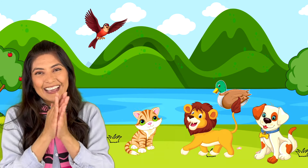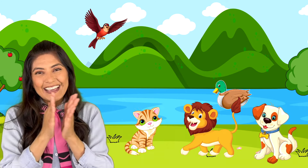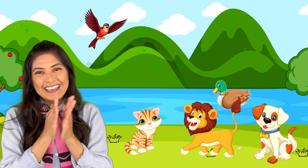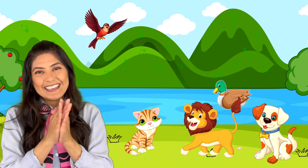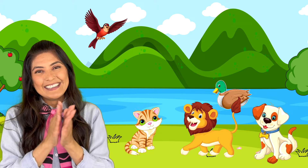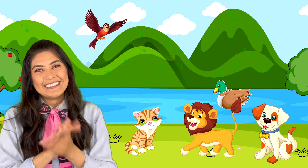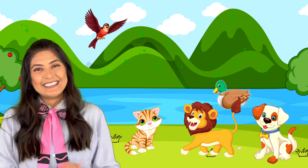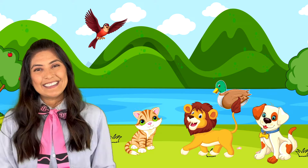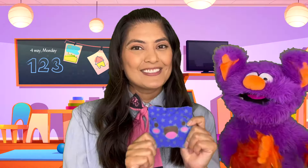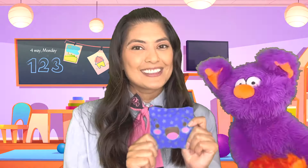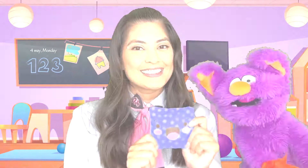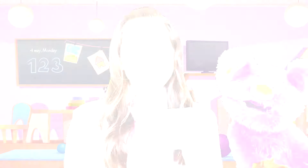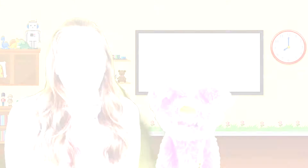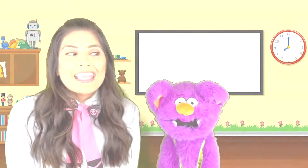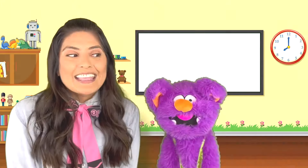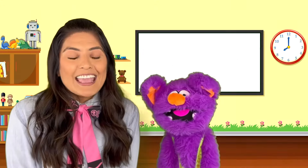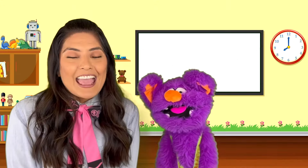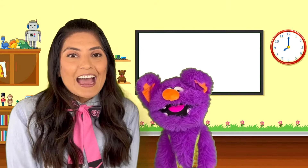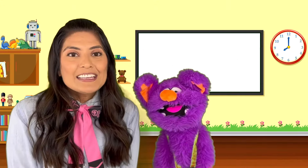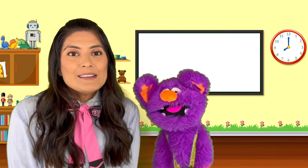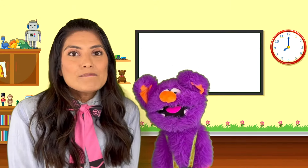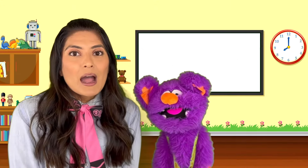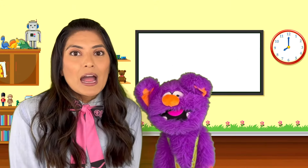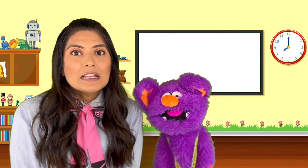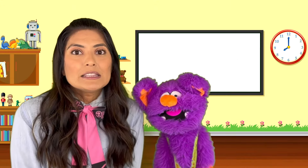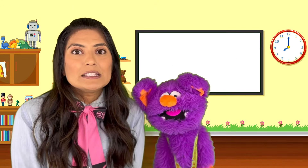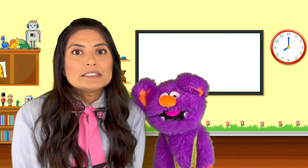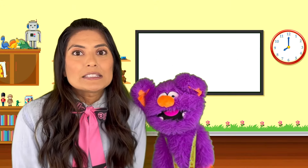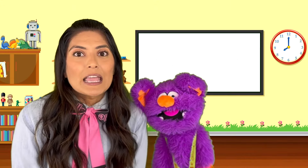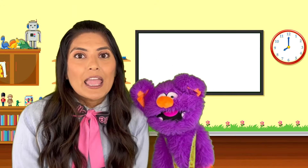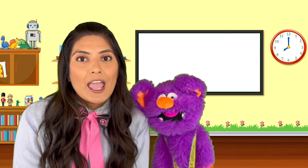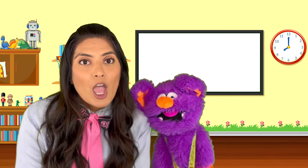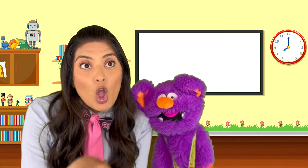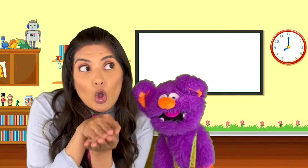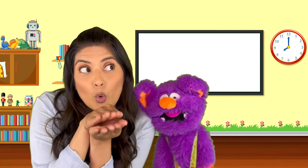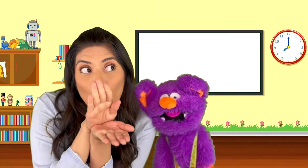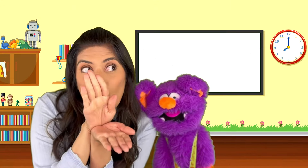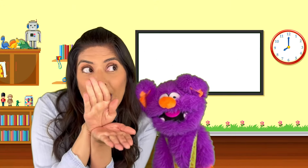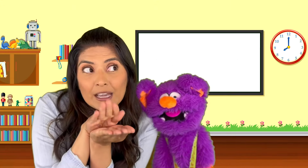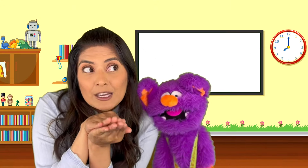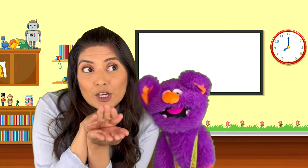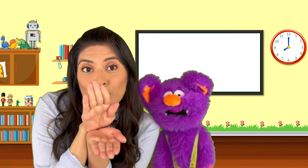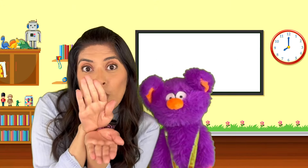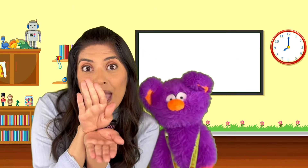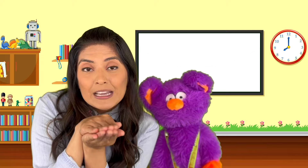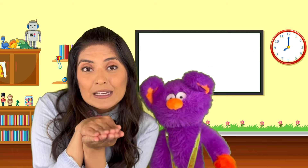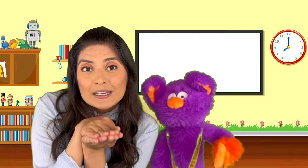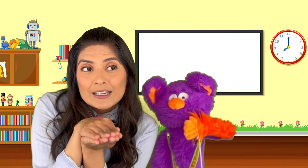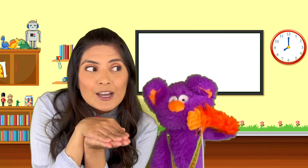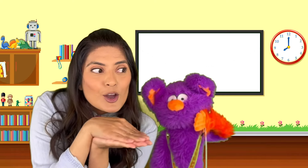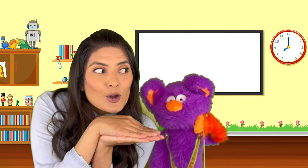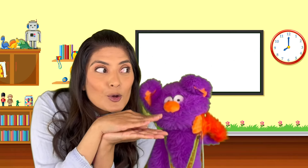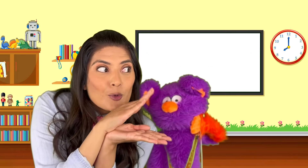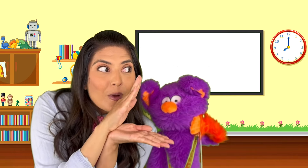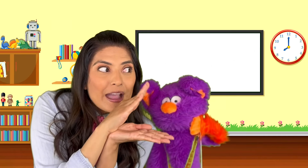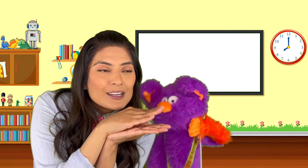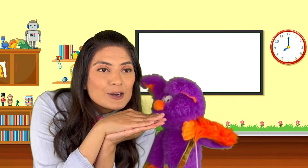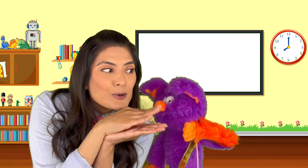¡Yay! ¿Qué animal dice? Cuac, cuac, cuac,